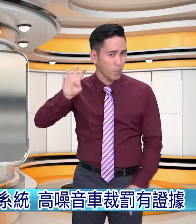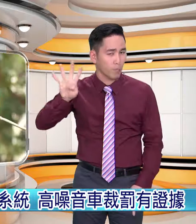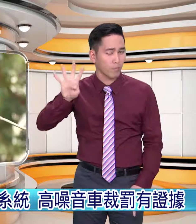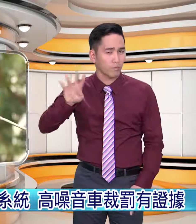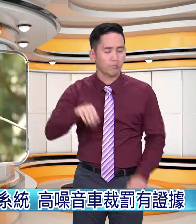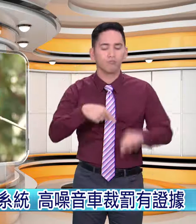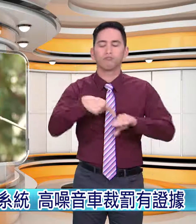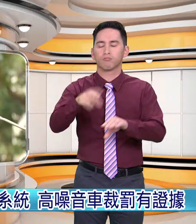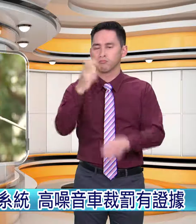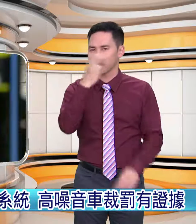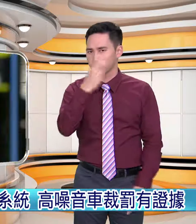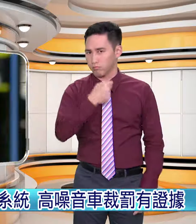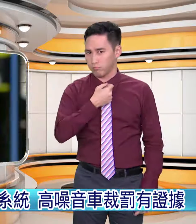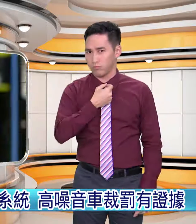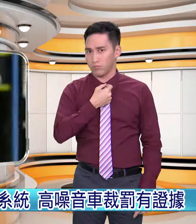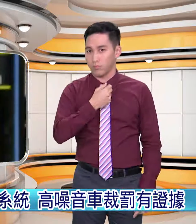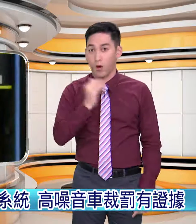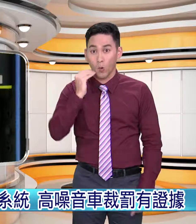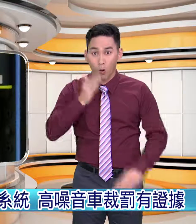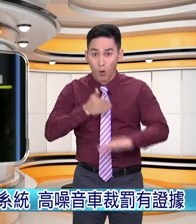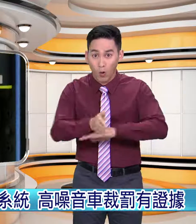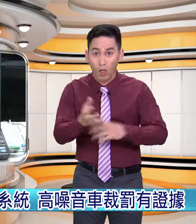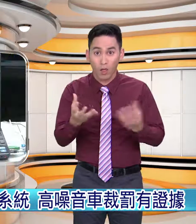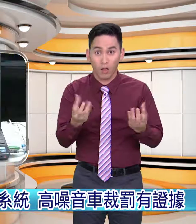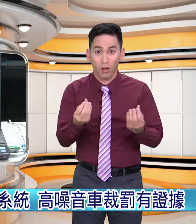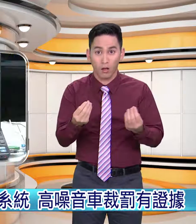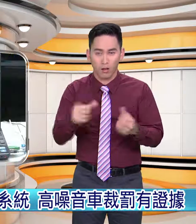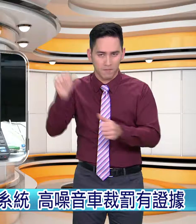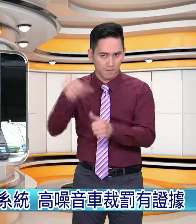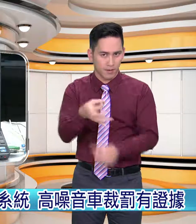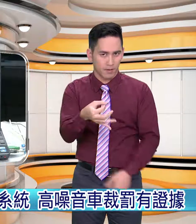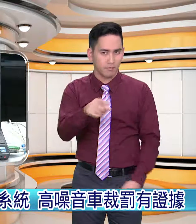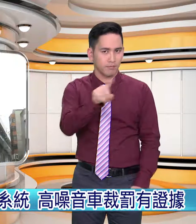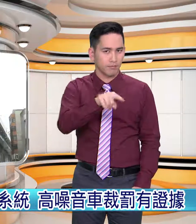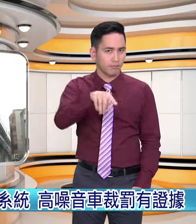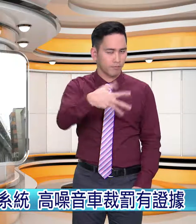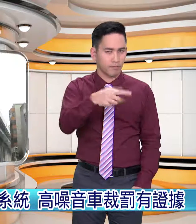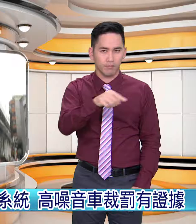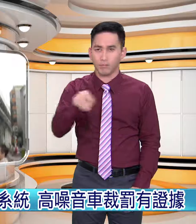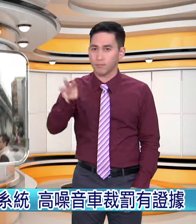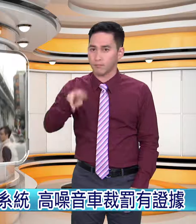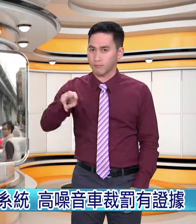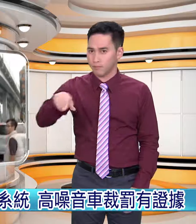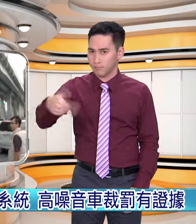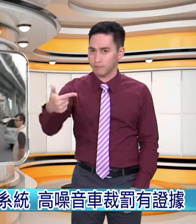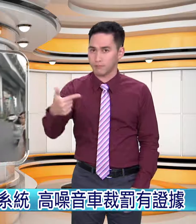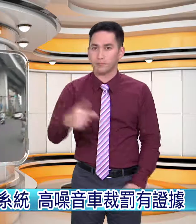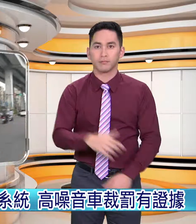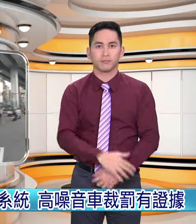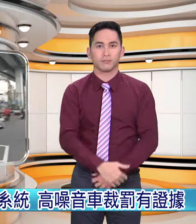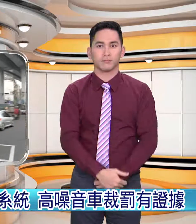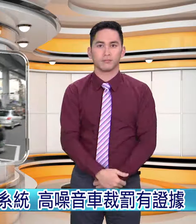检。如果不合格，将会处1800块钱到3600块钱。